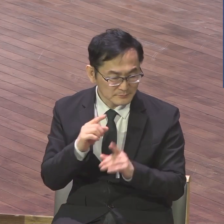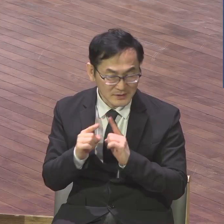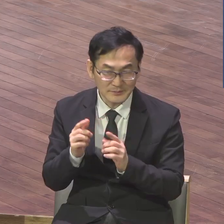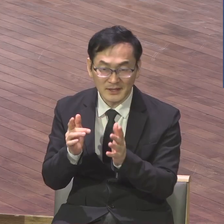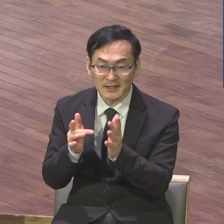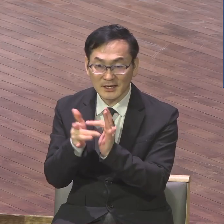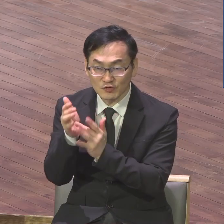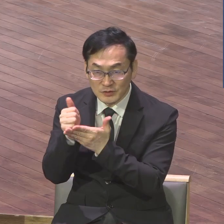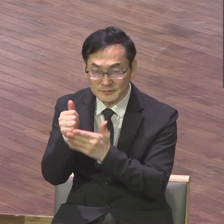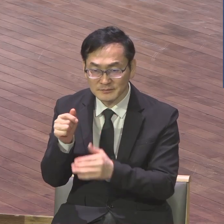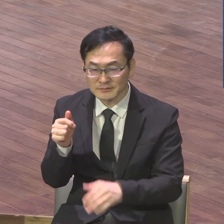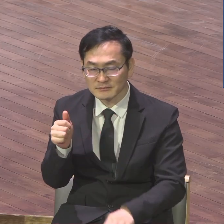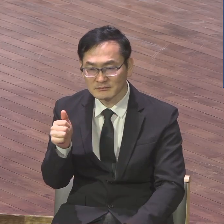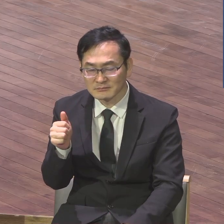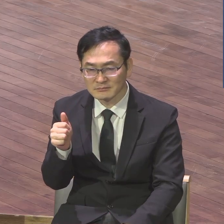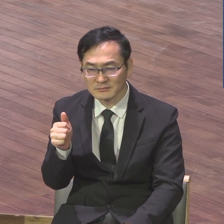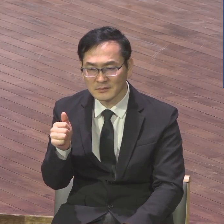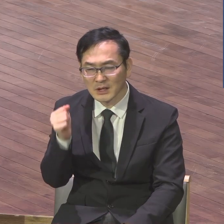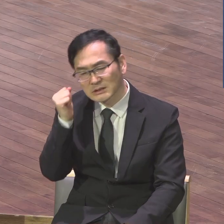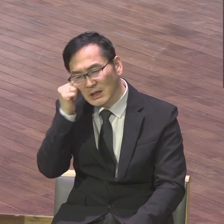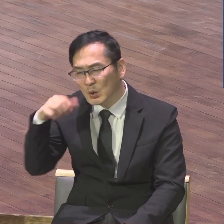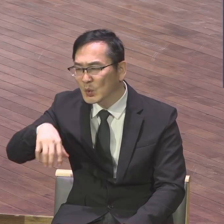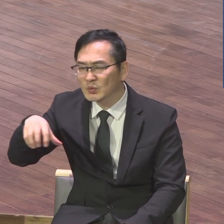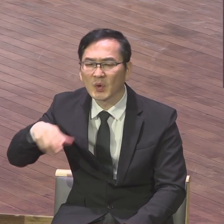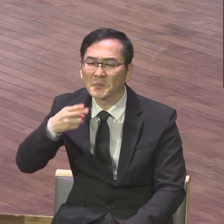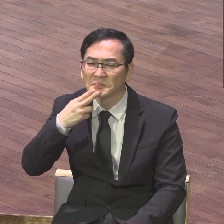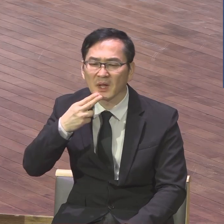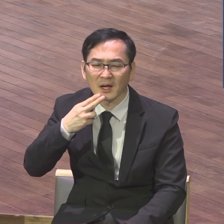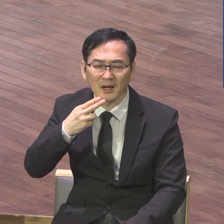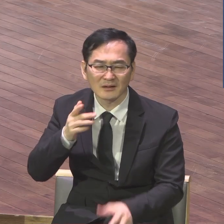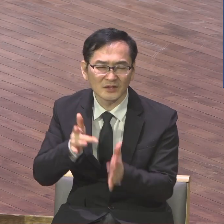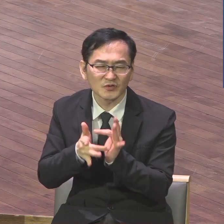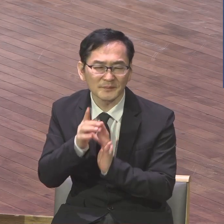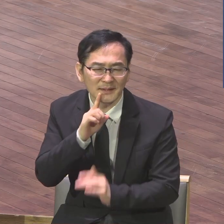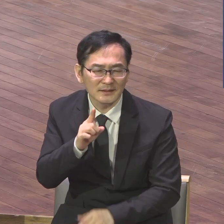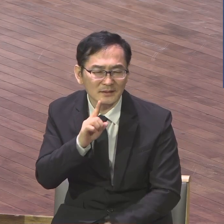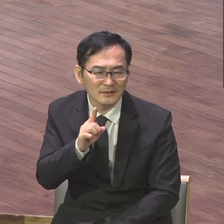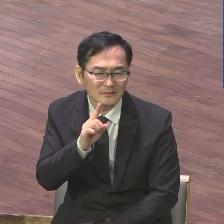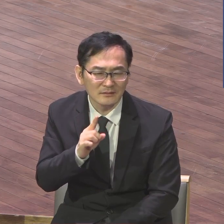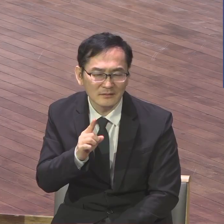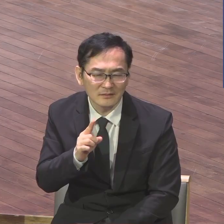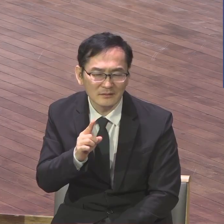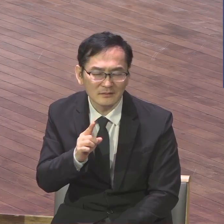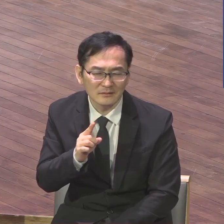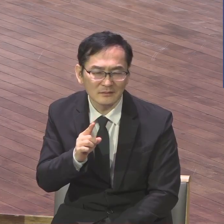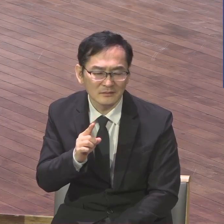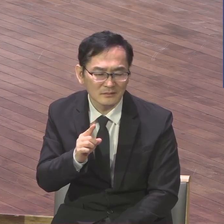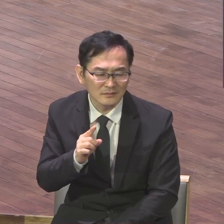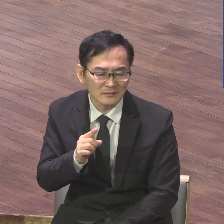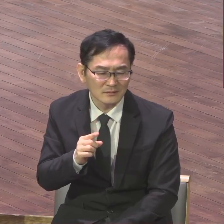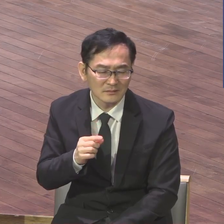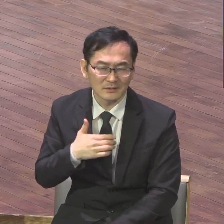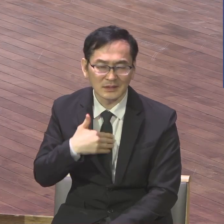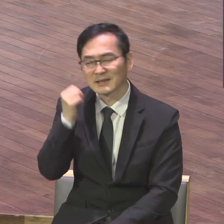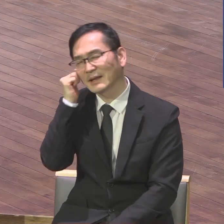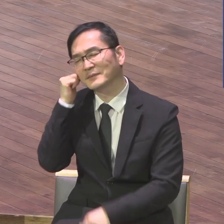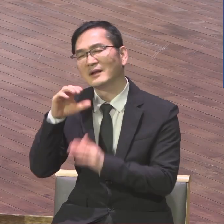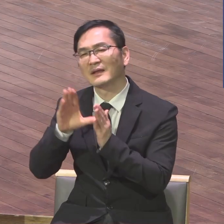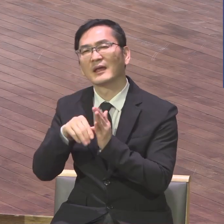곳도 없다 그랬어요. 인자는 머리 둘 곳도 없다. 저는 잠잘 때마다